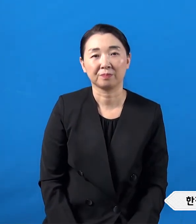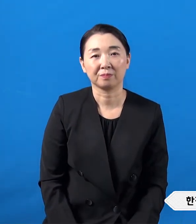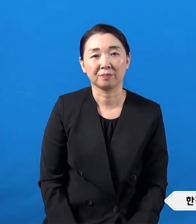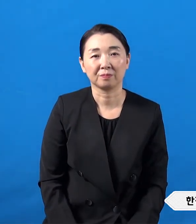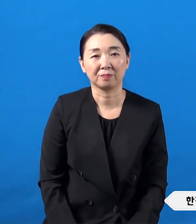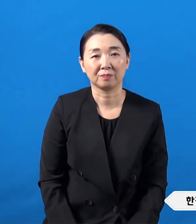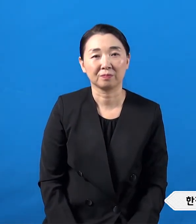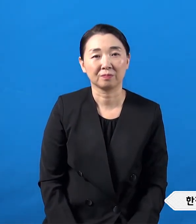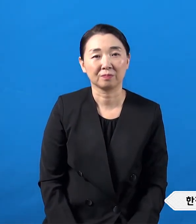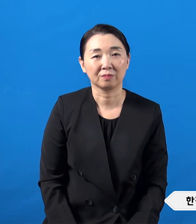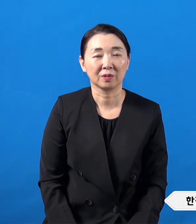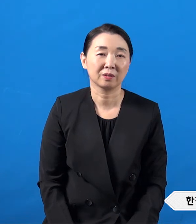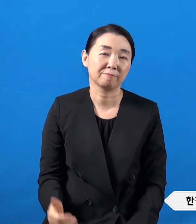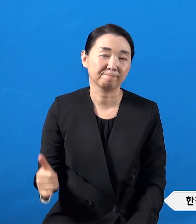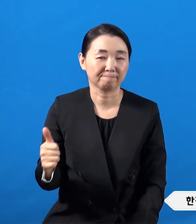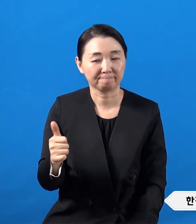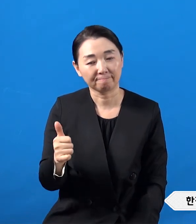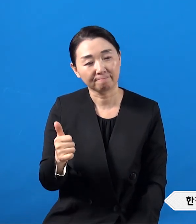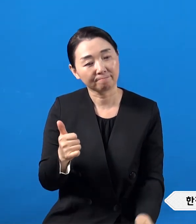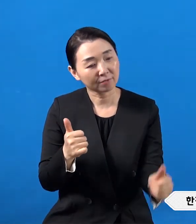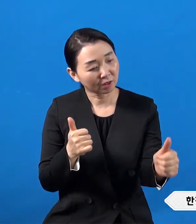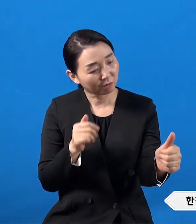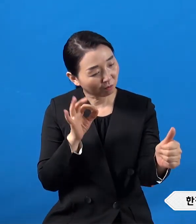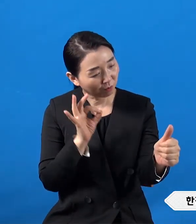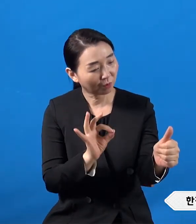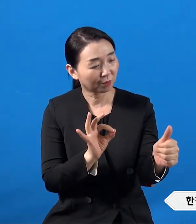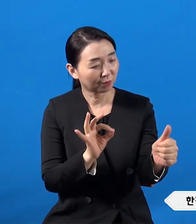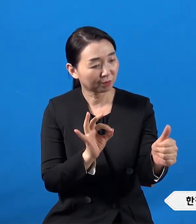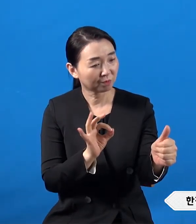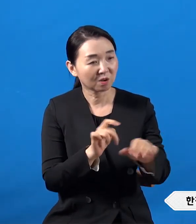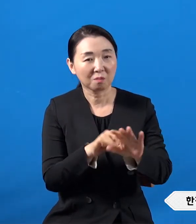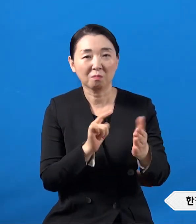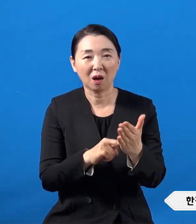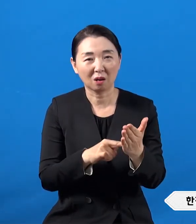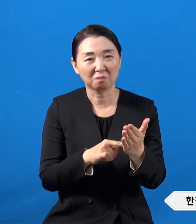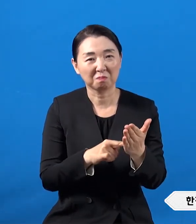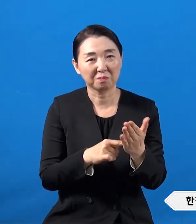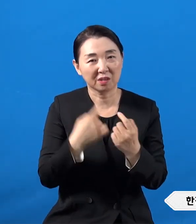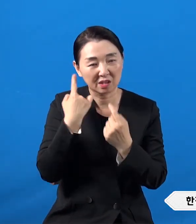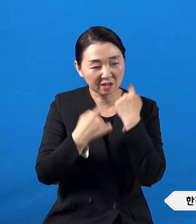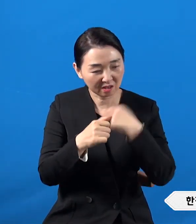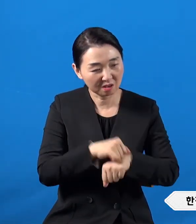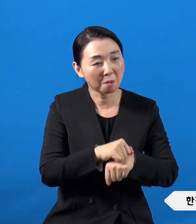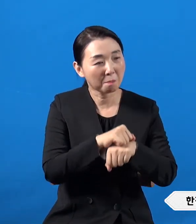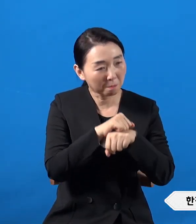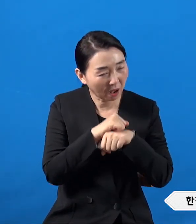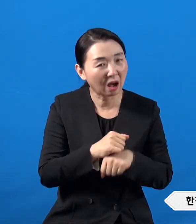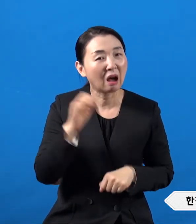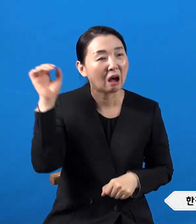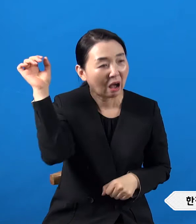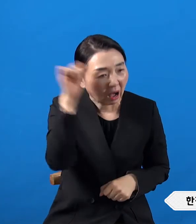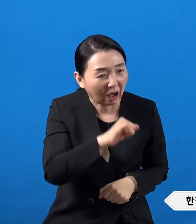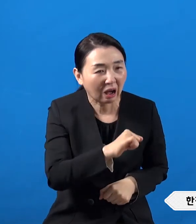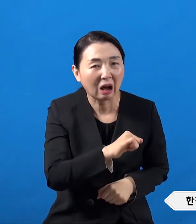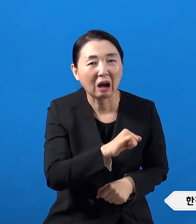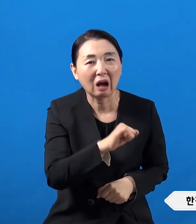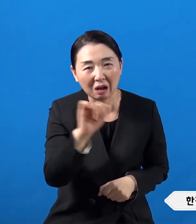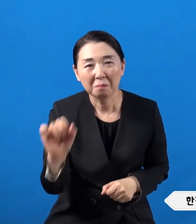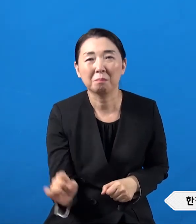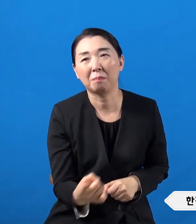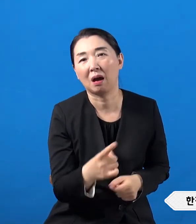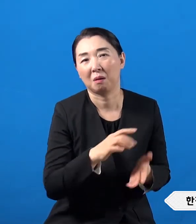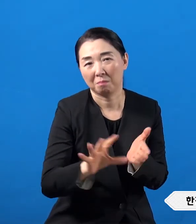선생님이 아이 속에 쌓여있는 그 내면의 상처가 그 아이를 그렇게 만들고 있다는 것을